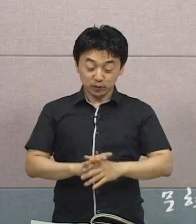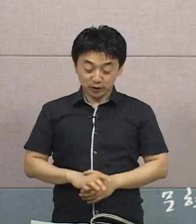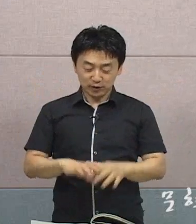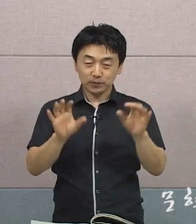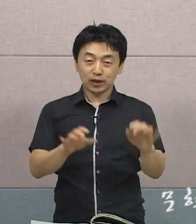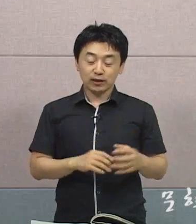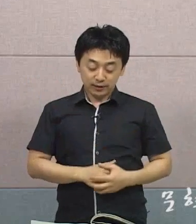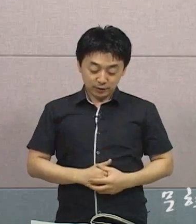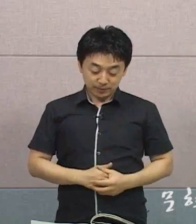거예요. 밑에